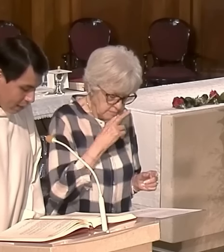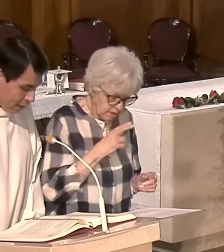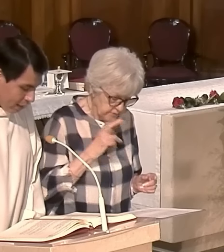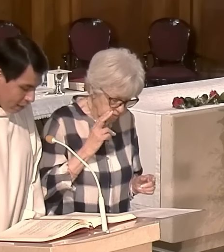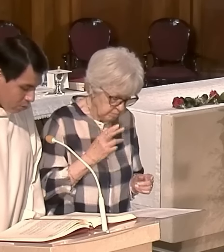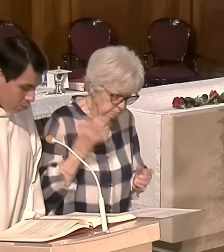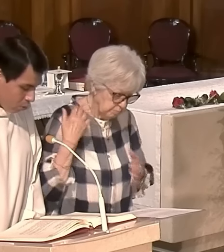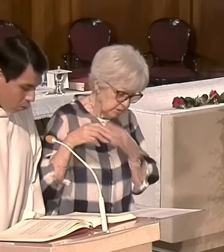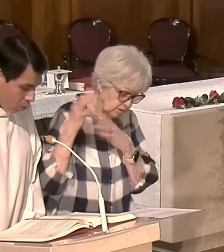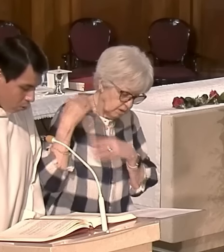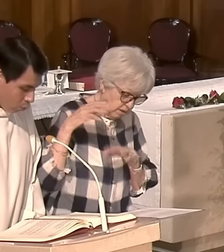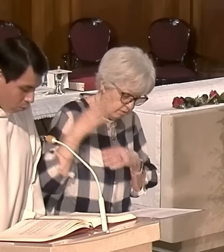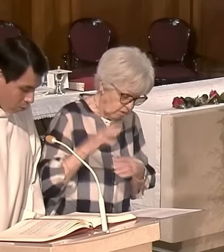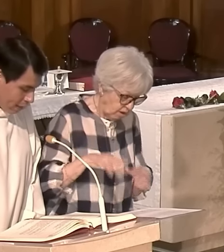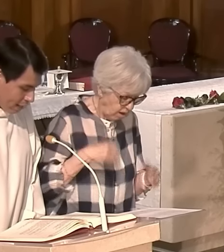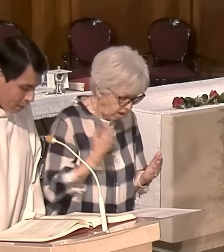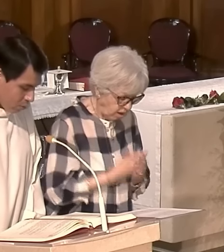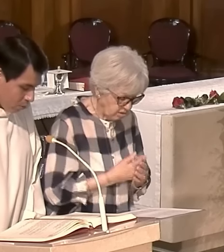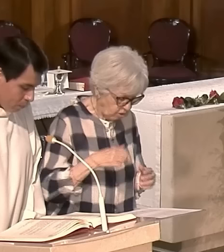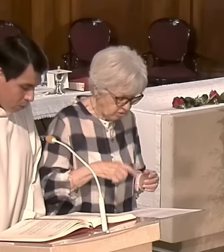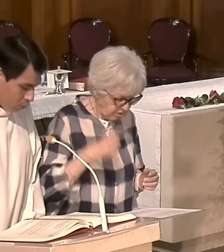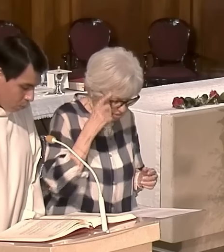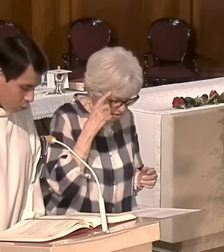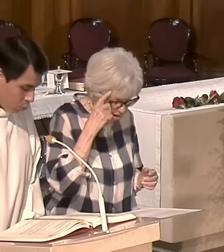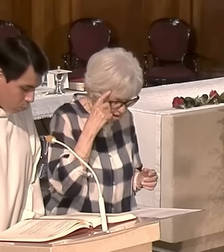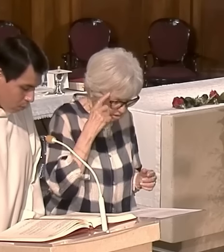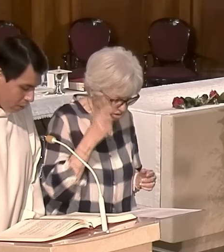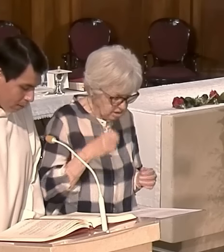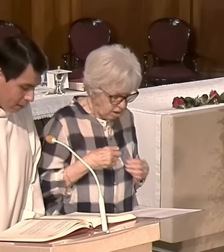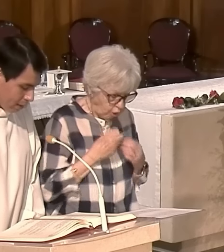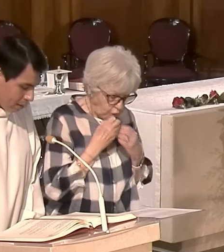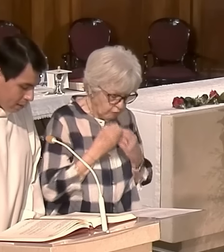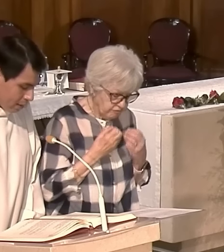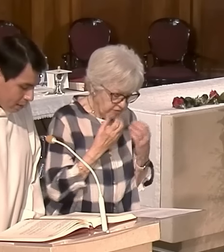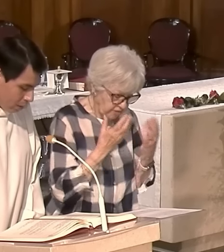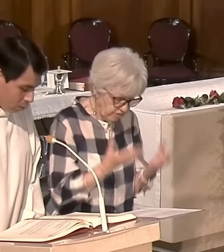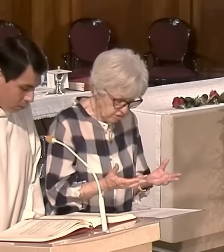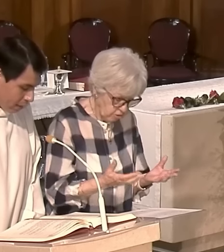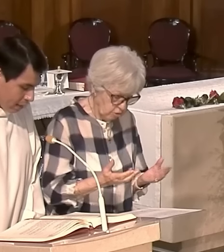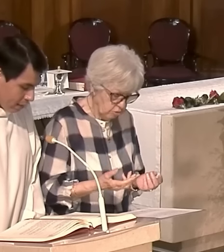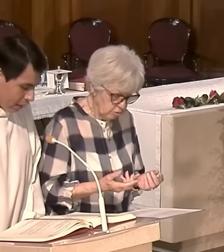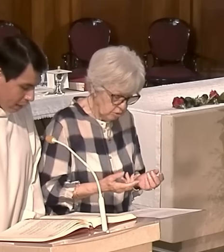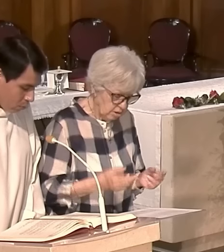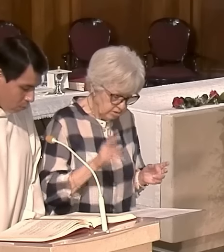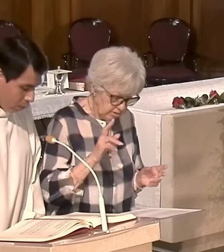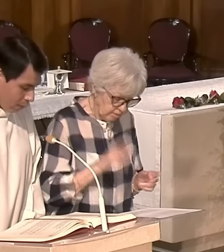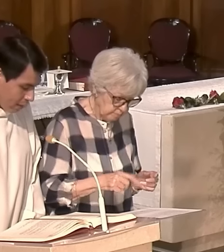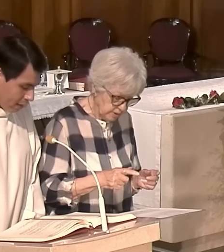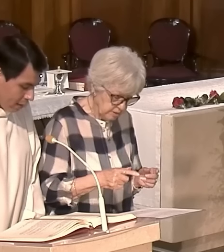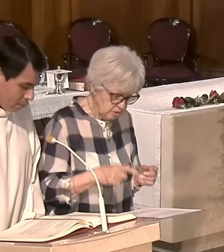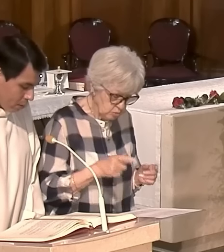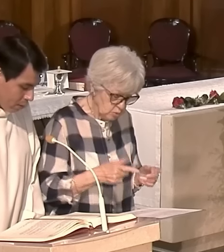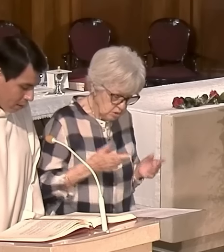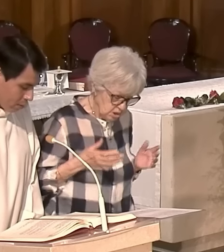hagan caso o no te hagan caso, pues son un pueblo rebelde. Reconocerán que hubo un profeta en medio de ellos.